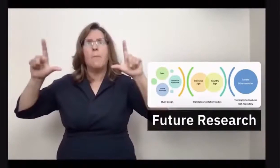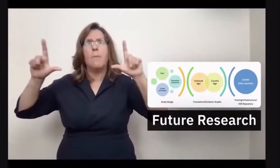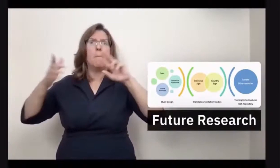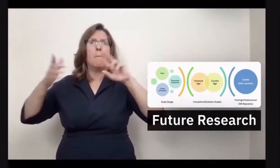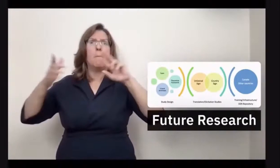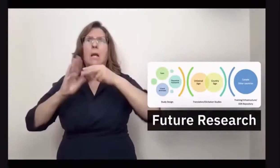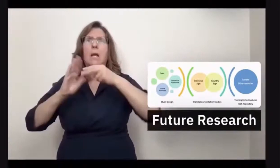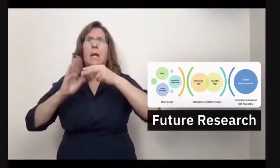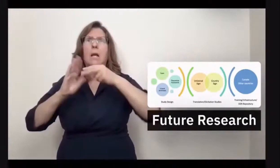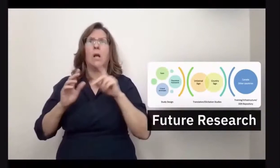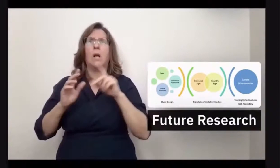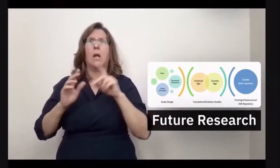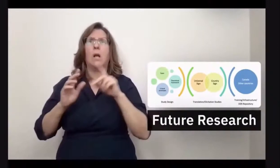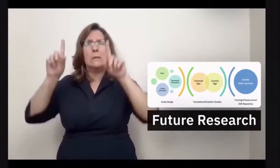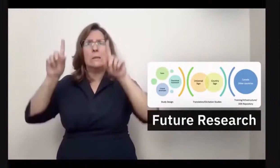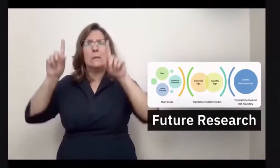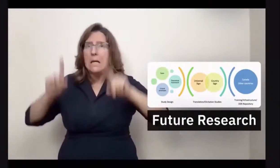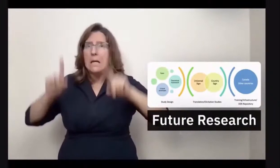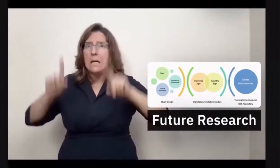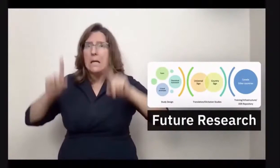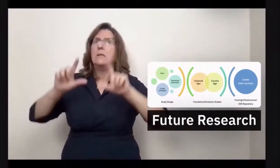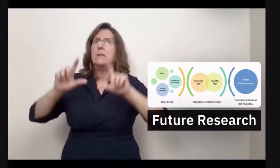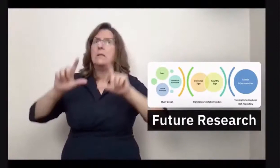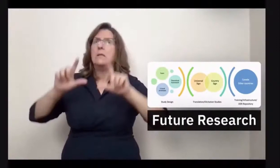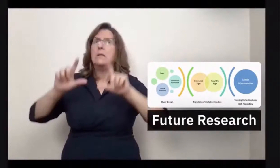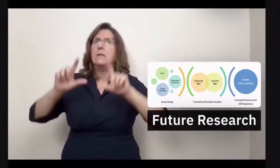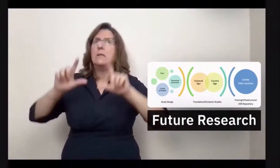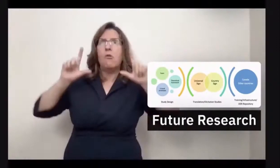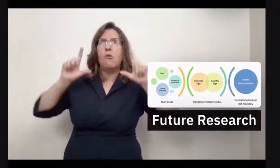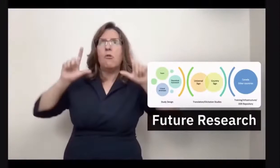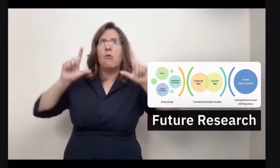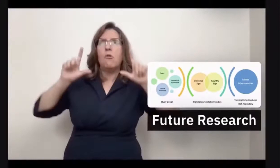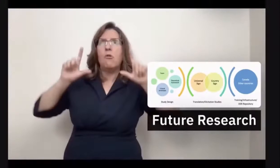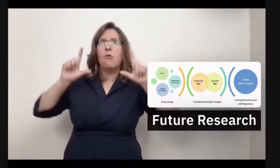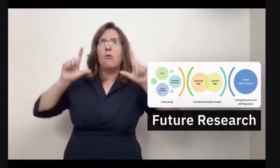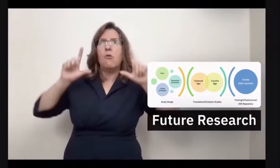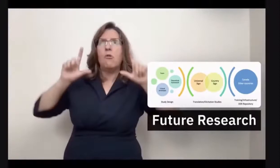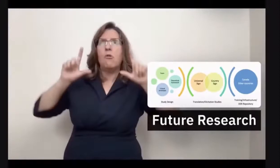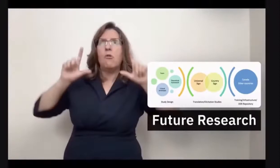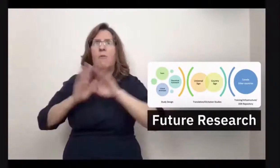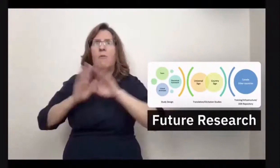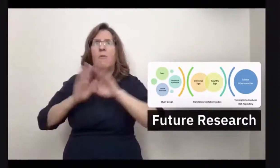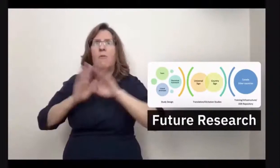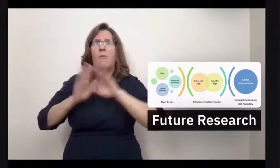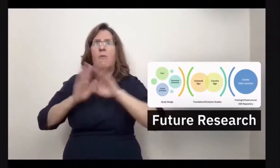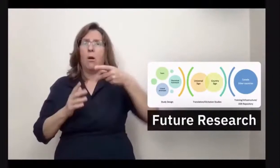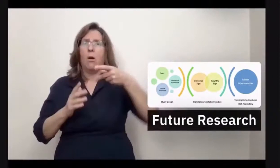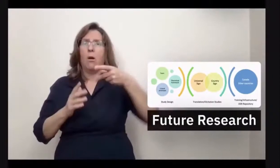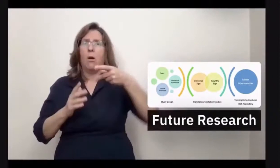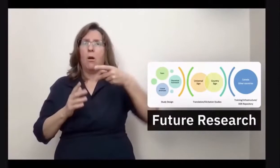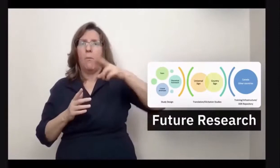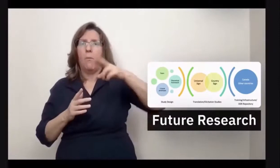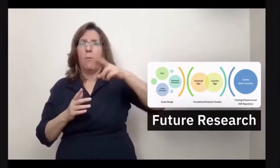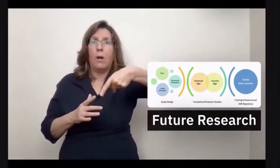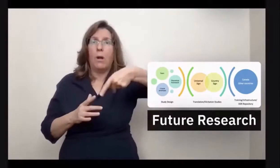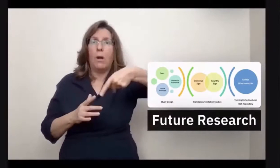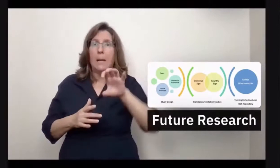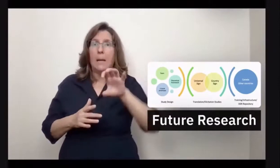funcionan o no funcionan para los alumnos con sordera en otros países? Hay que investigar la